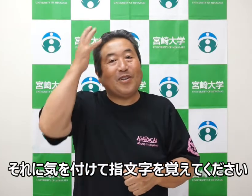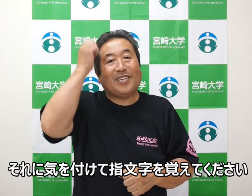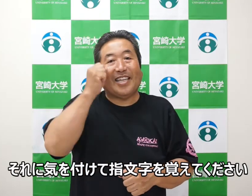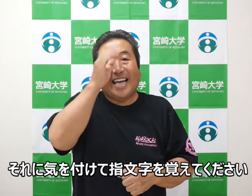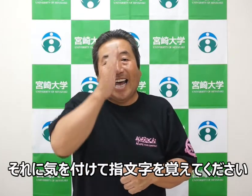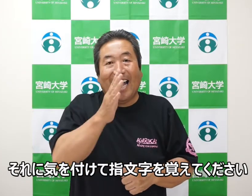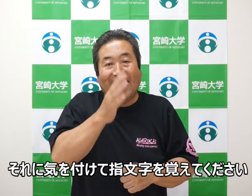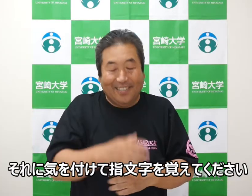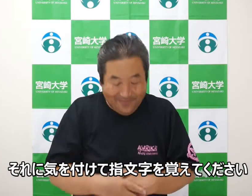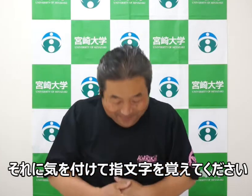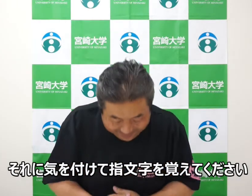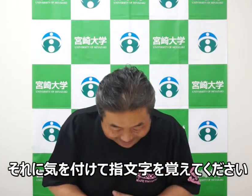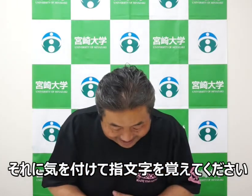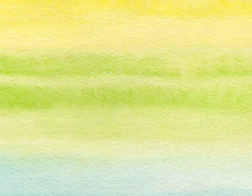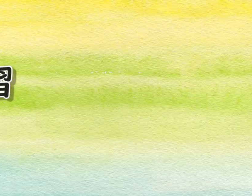ください。